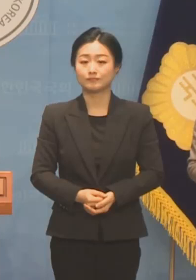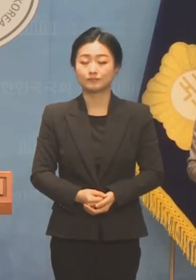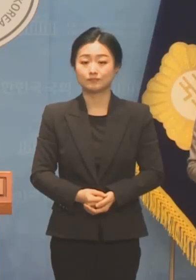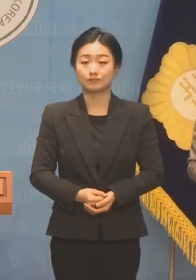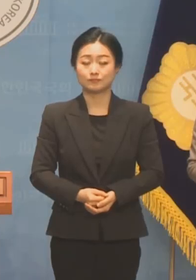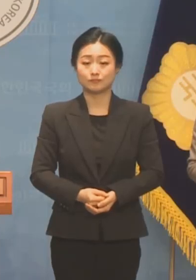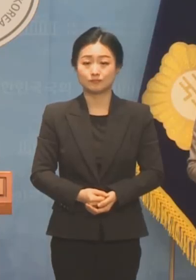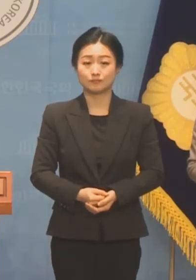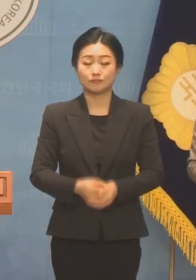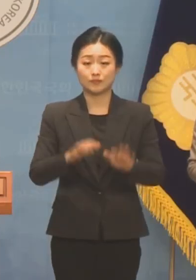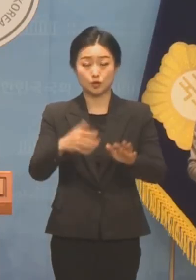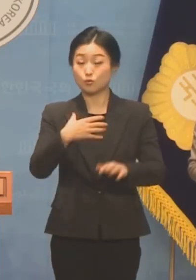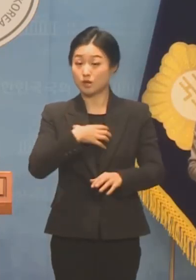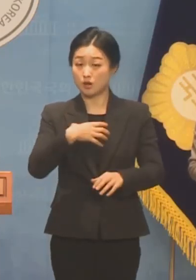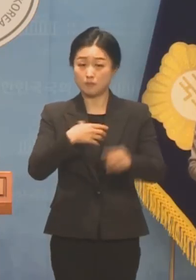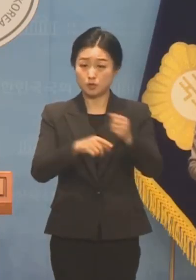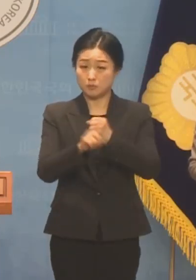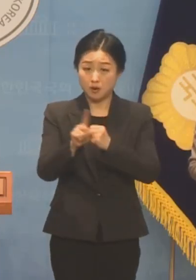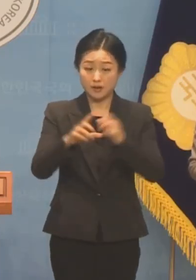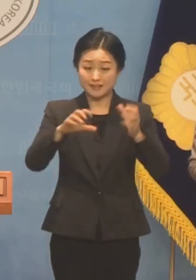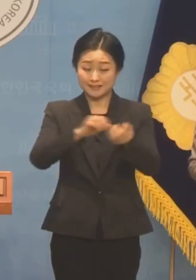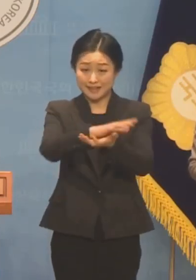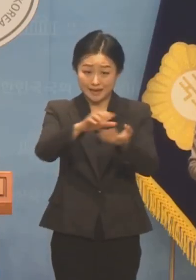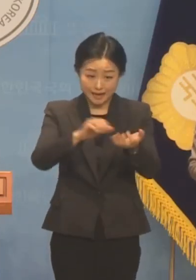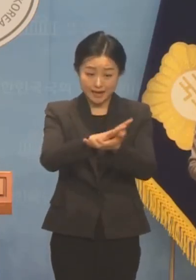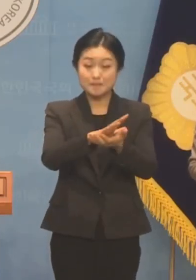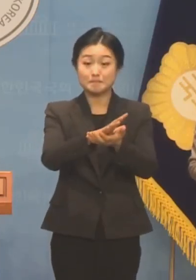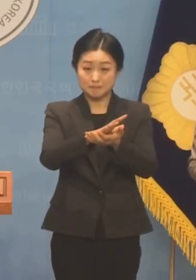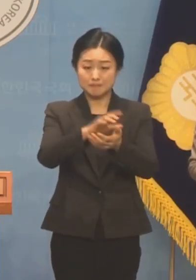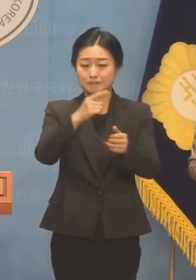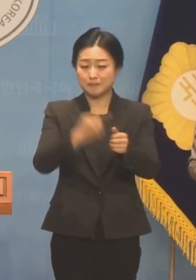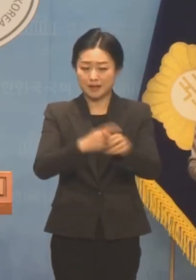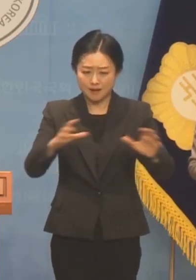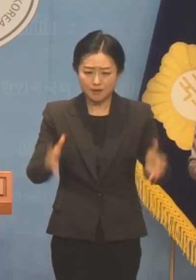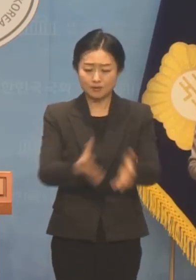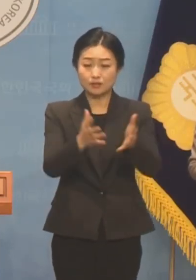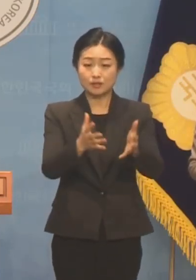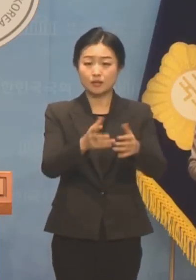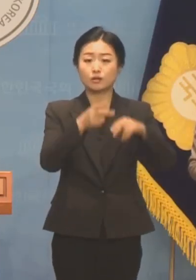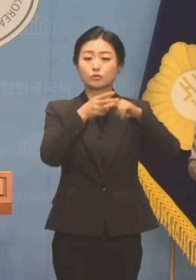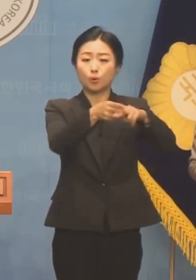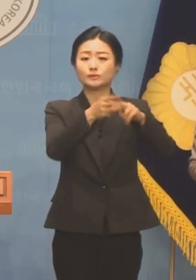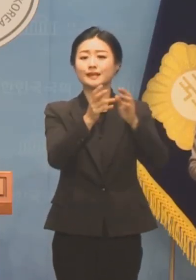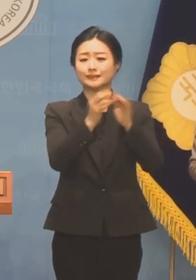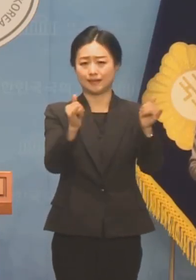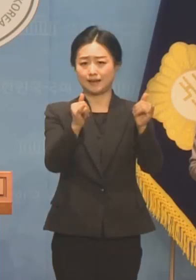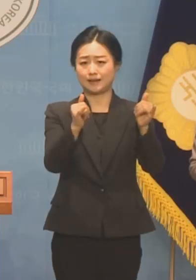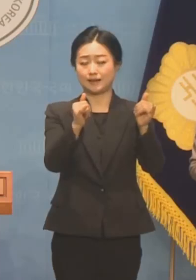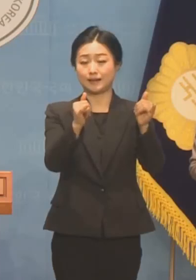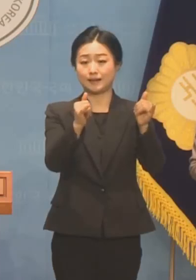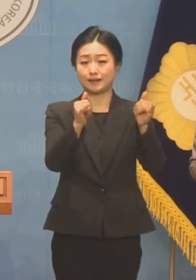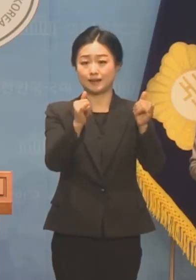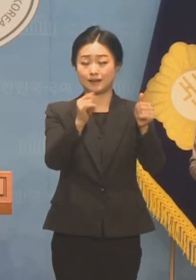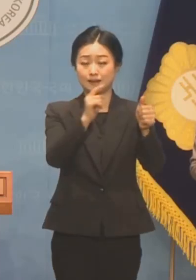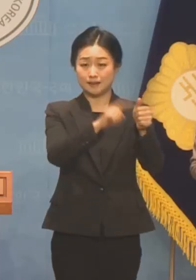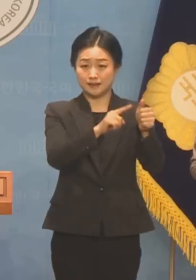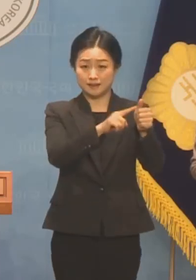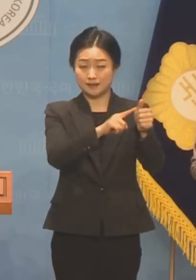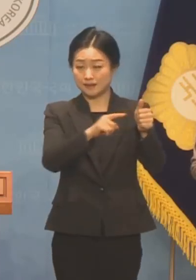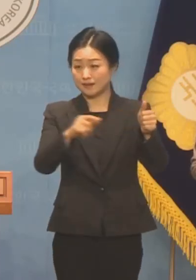이들이 너무도 위험한 것은 내란을 회책해 헌정을 파괴한 독재자를 위해 공권력에 맞서겠다는